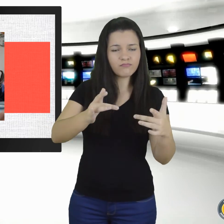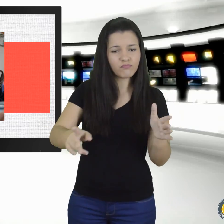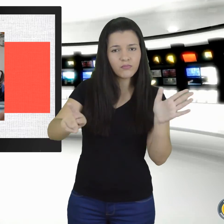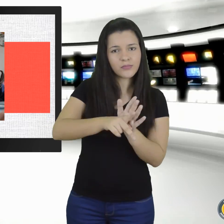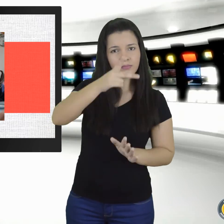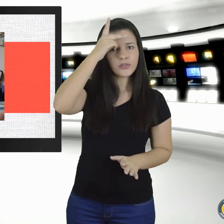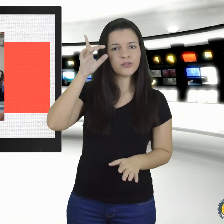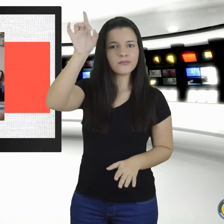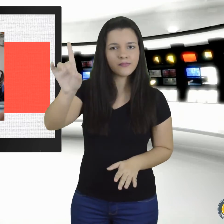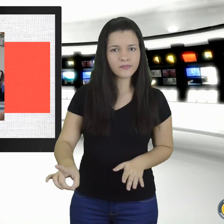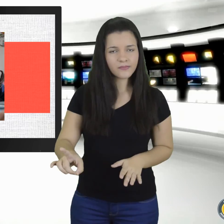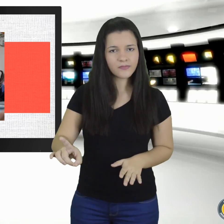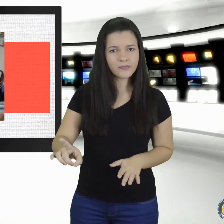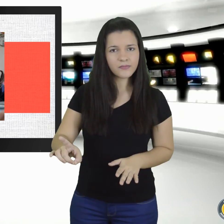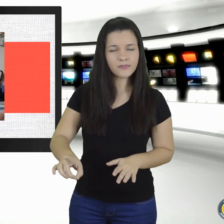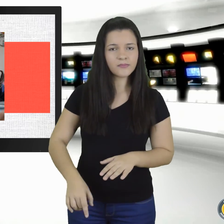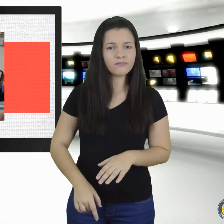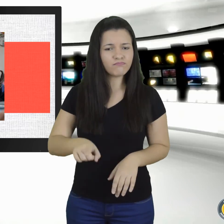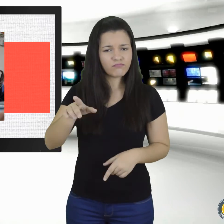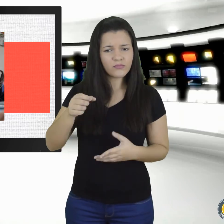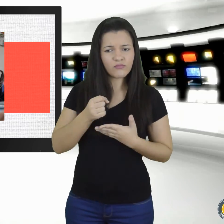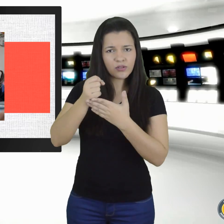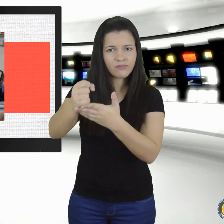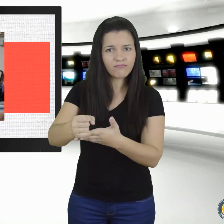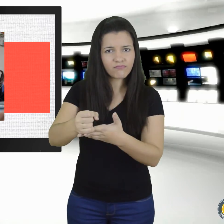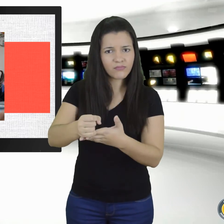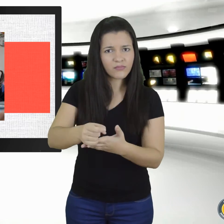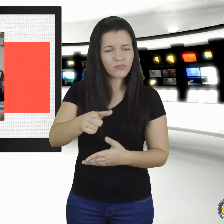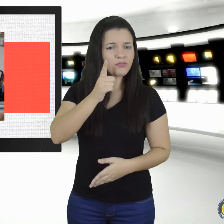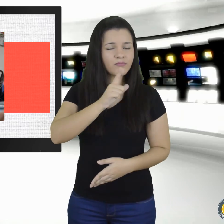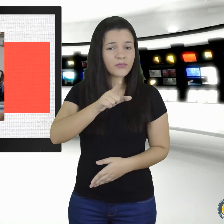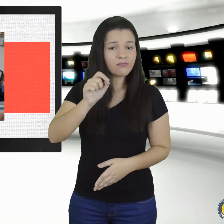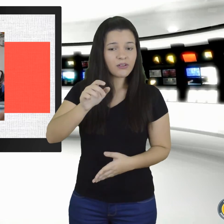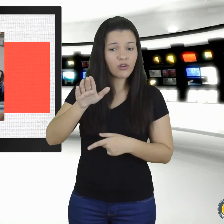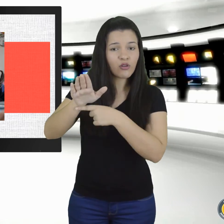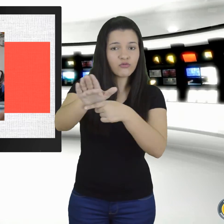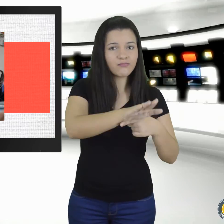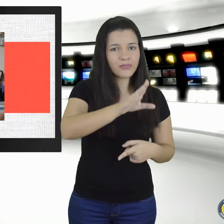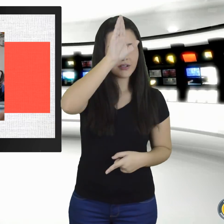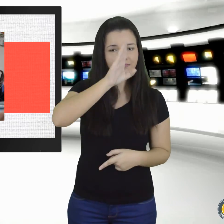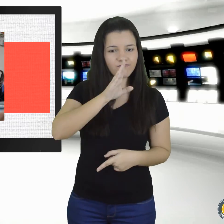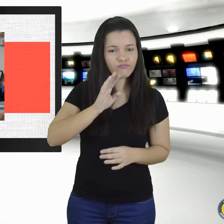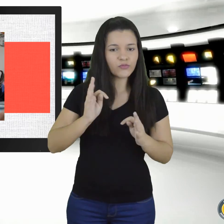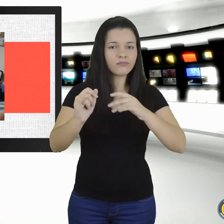Ribas, não houve queda nas doações, que representam menos de 10% da receita da